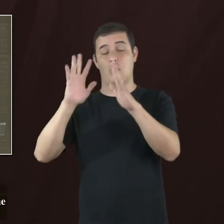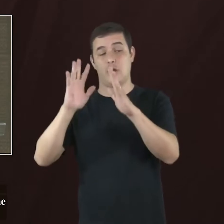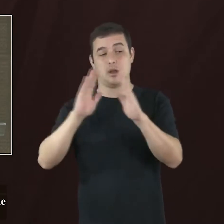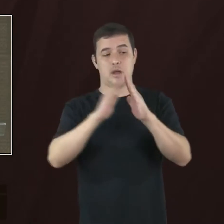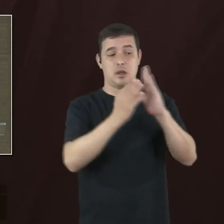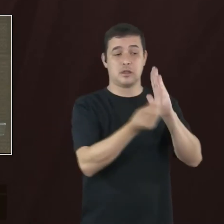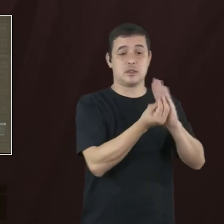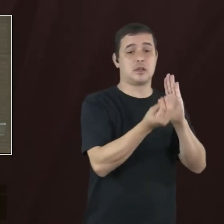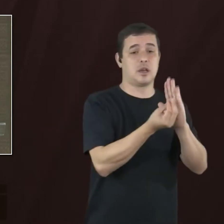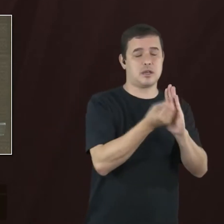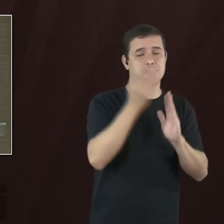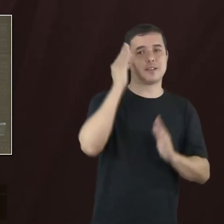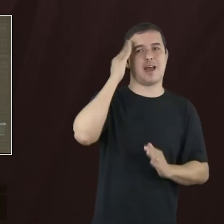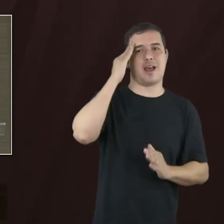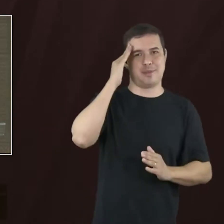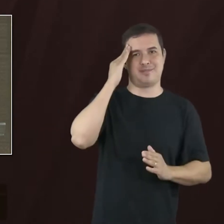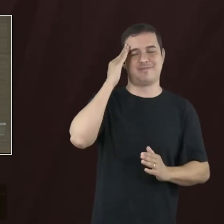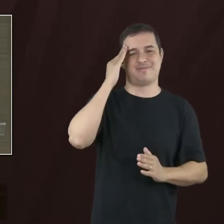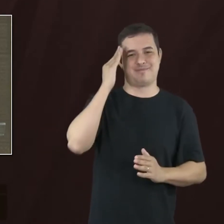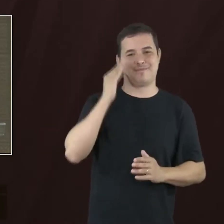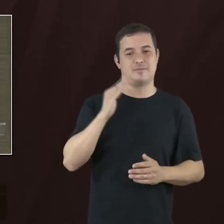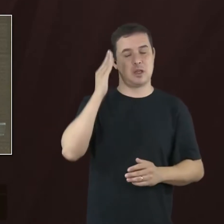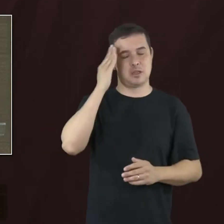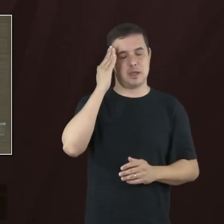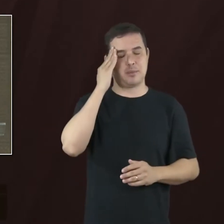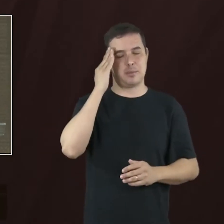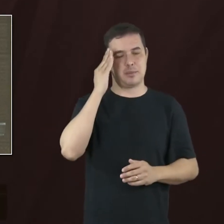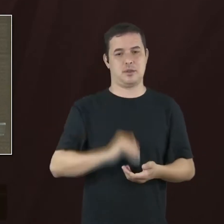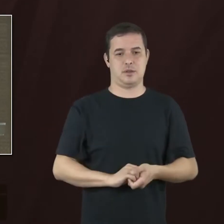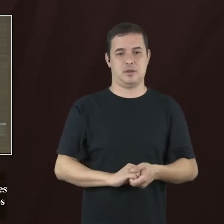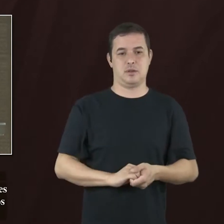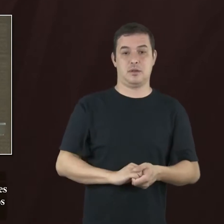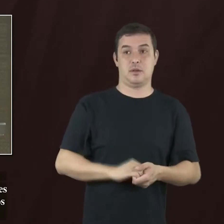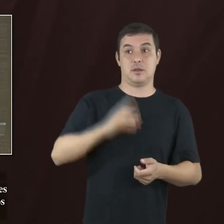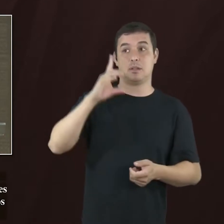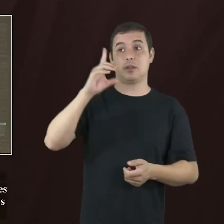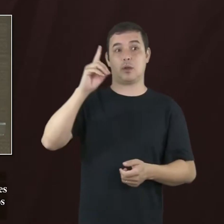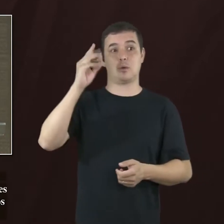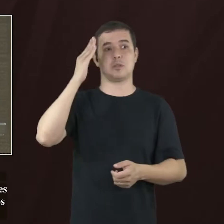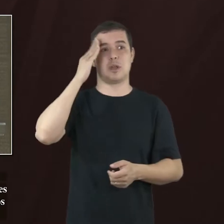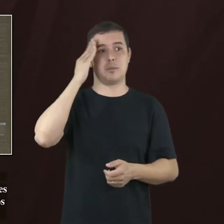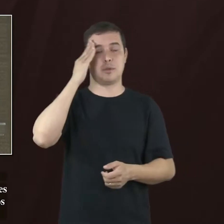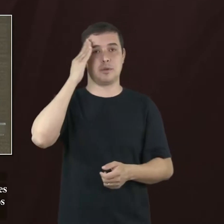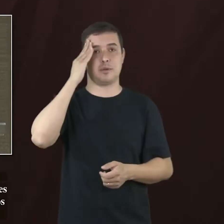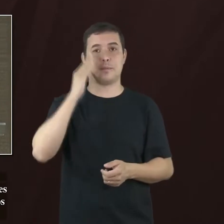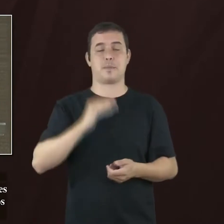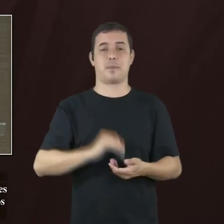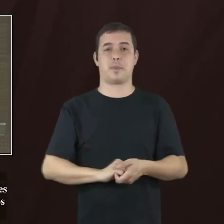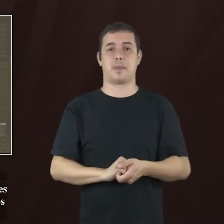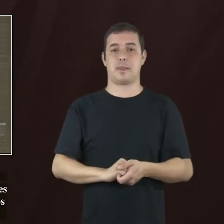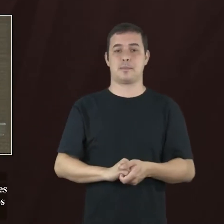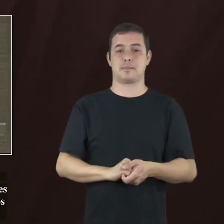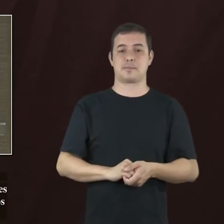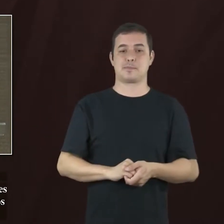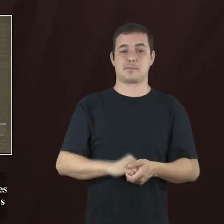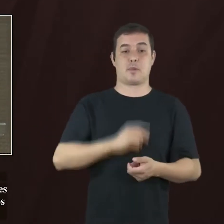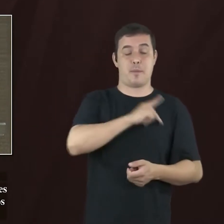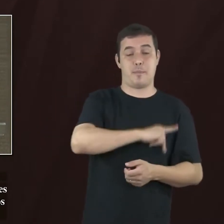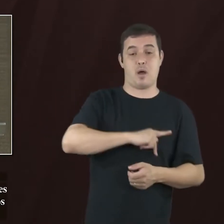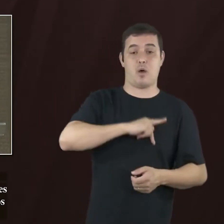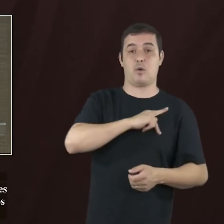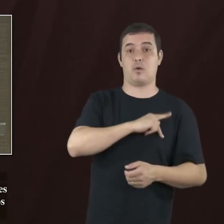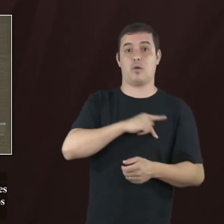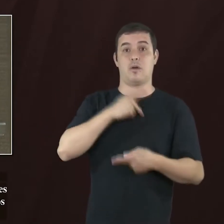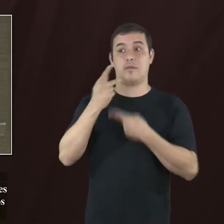Acaia. Por que razão? É porque não vos amo, Deus o sabe, mas o que faço e farei é para